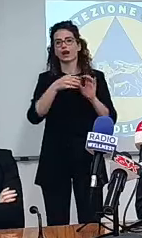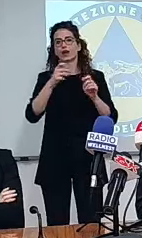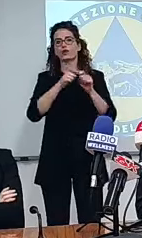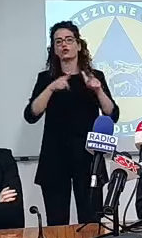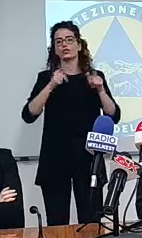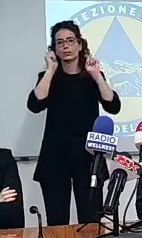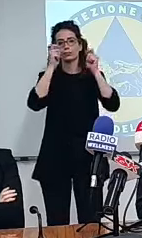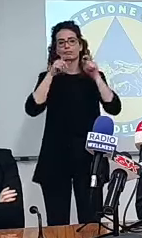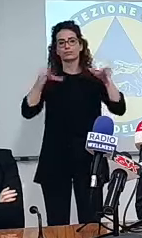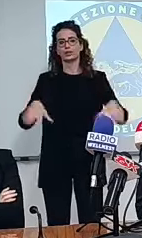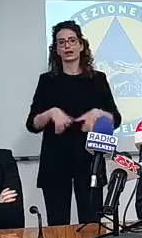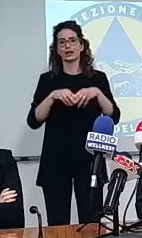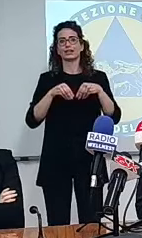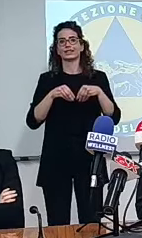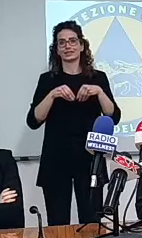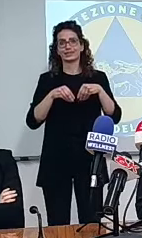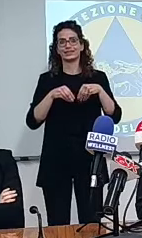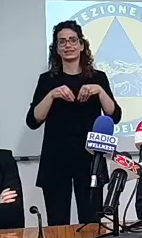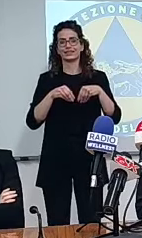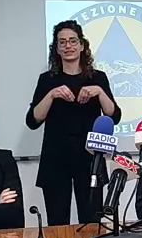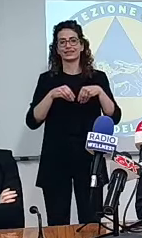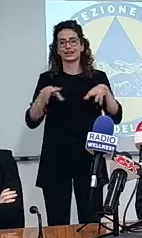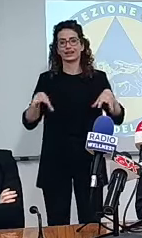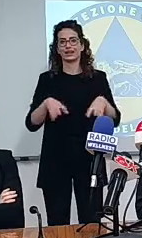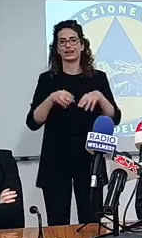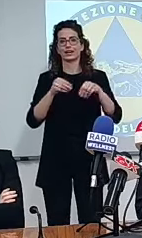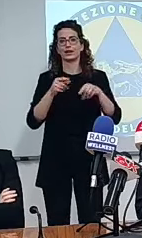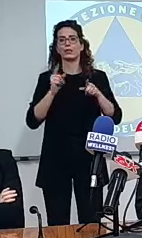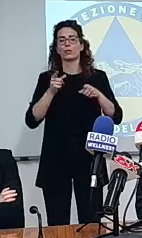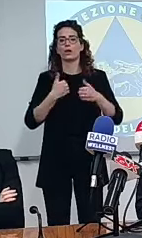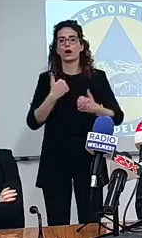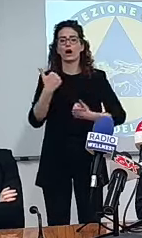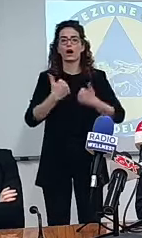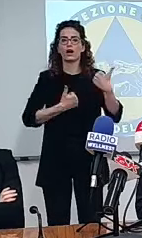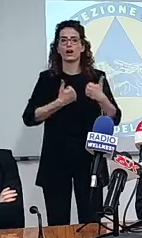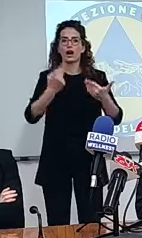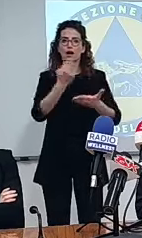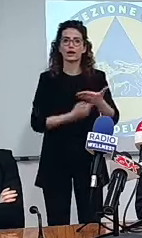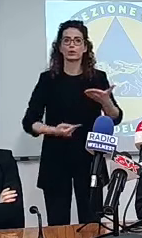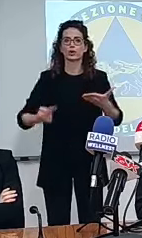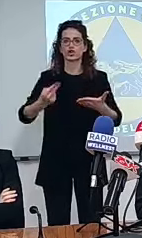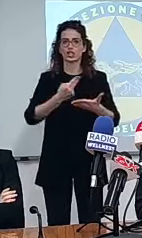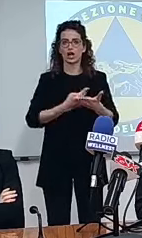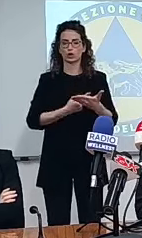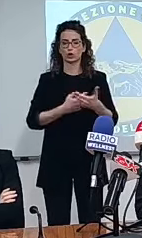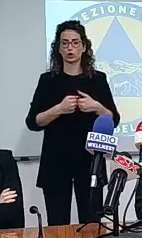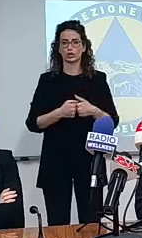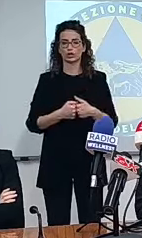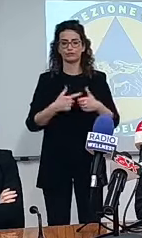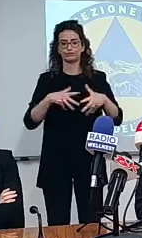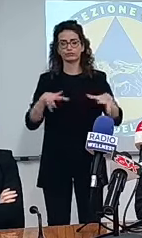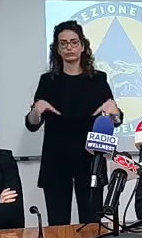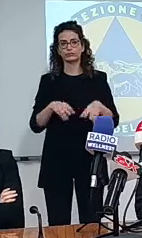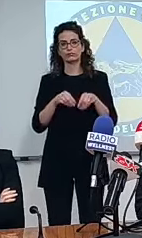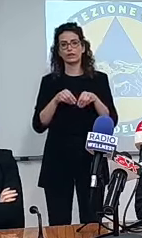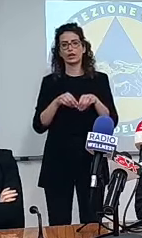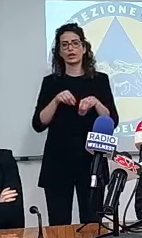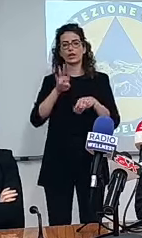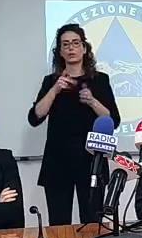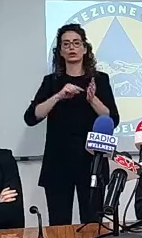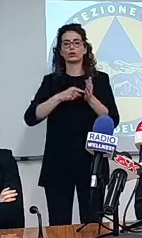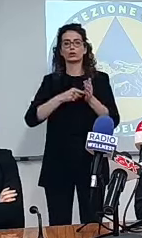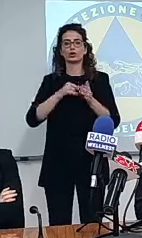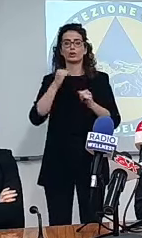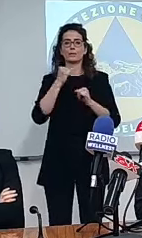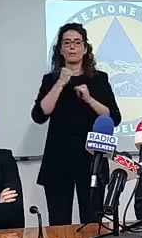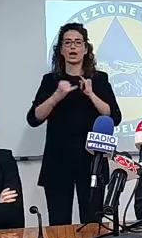è iniziato il conto alla rovescia con la gara per la progettazione. Si parte da una base di 4 milioni e mezzo